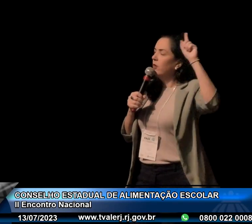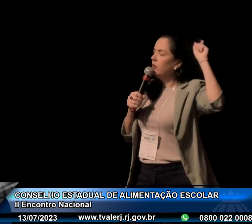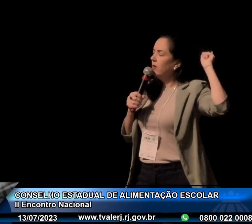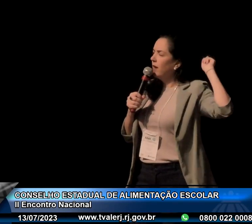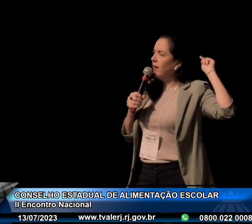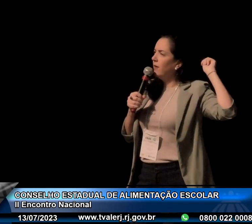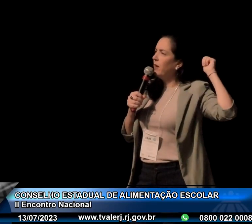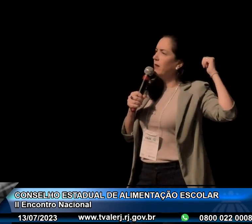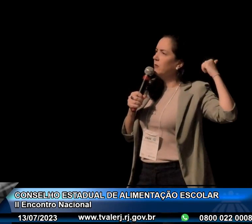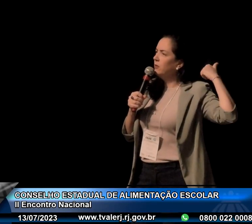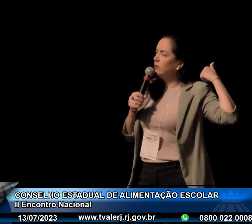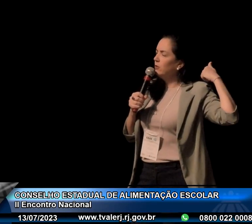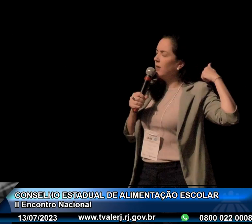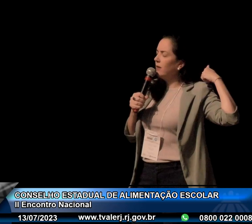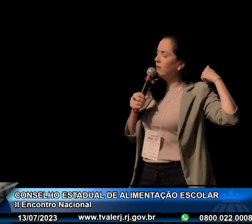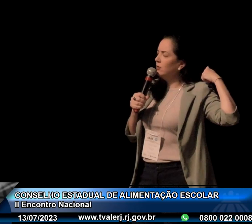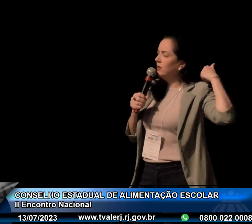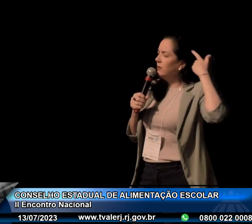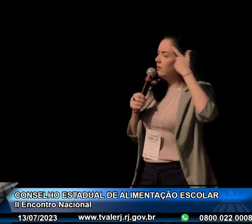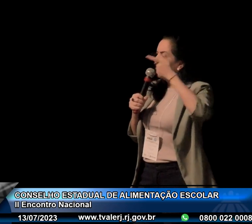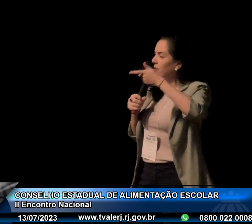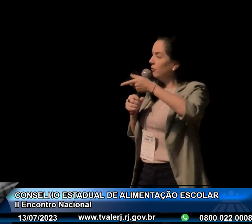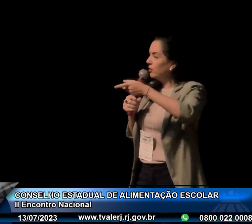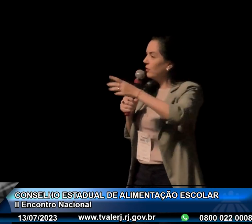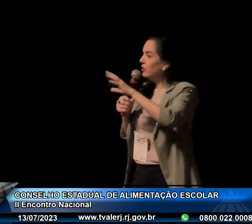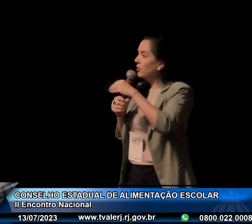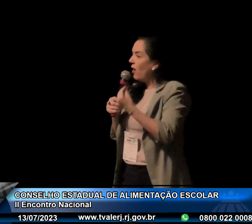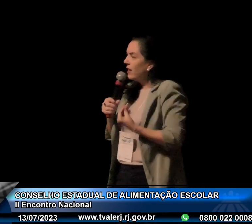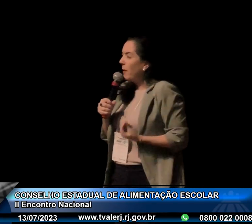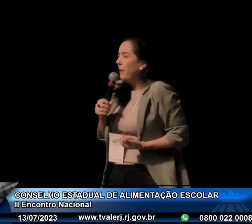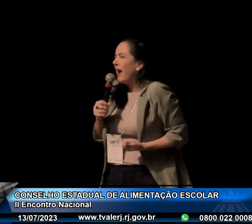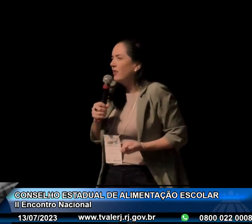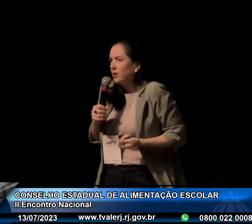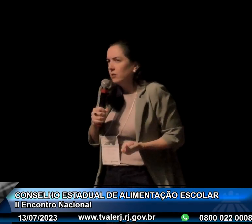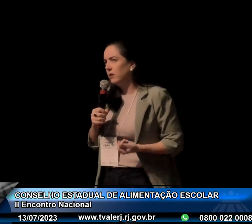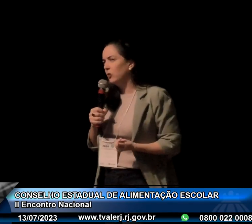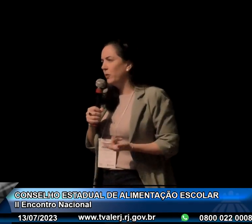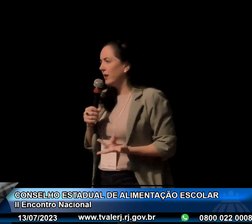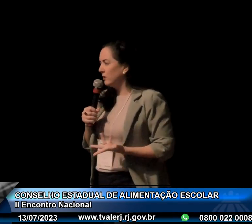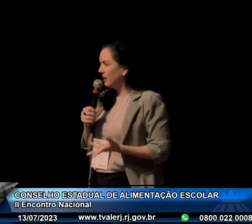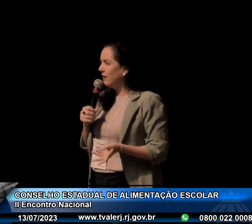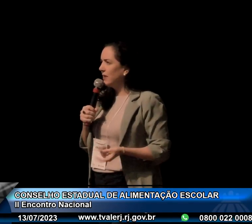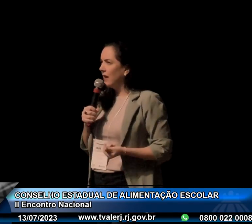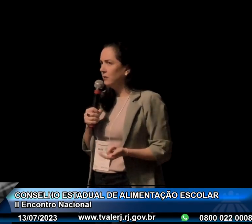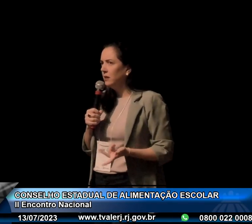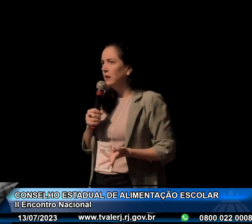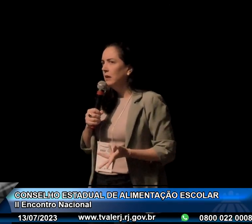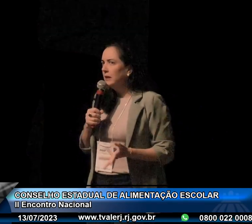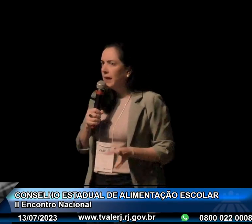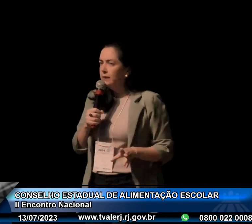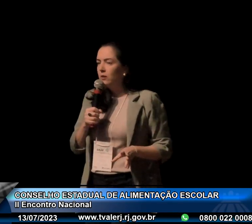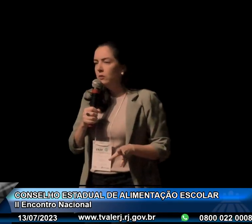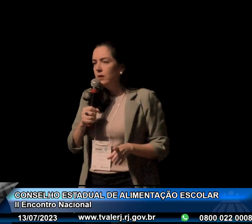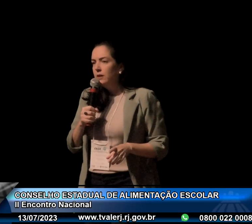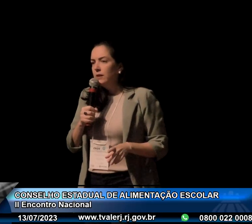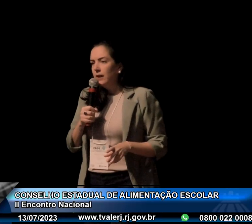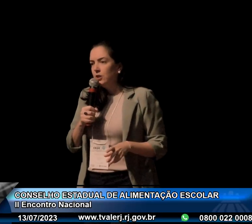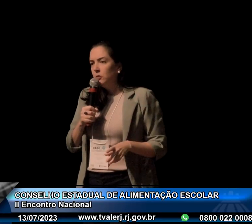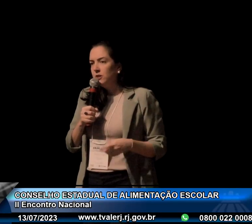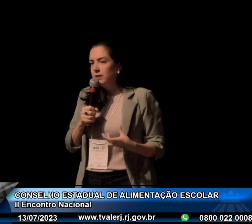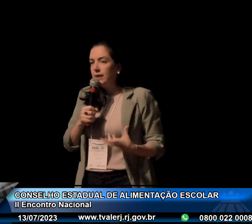eu até volto vamos olhar lá parâmetros numéricos mínimos atribuições e olha na prática isso sendo operacionalizado né então